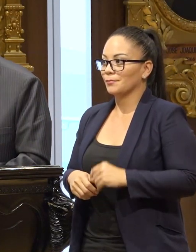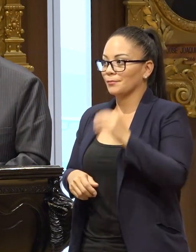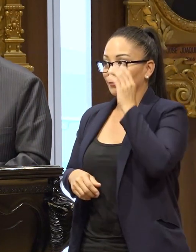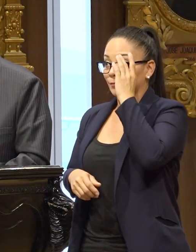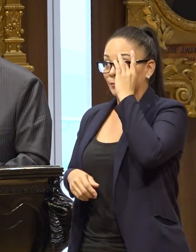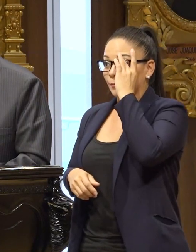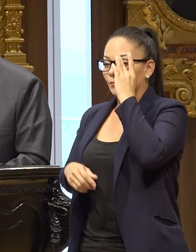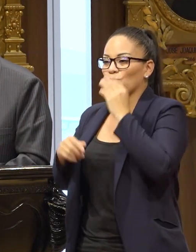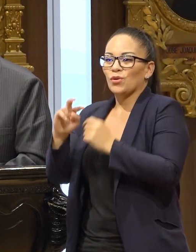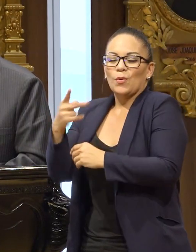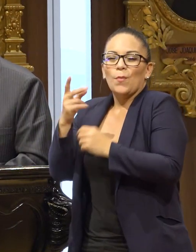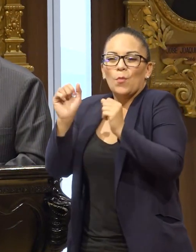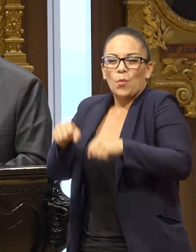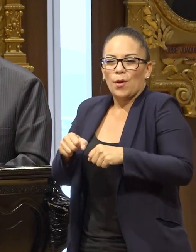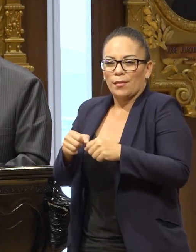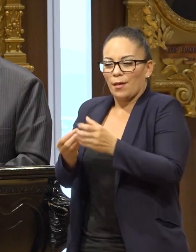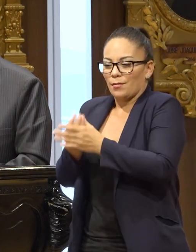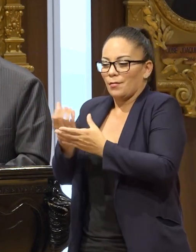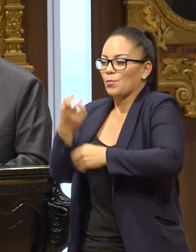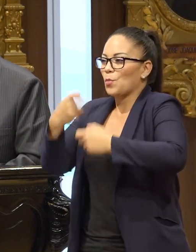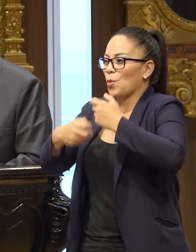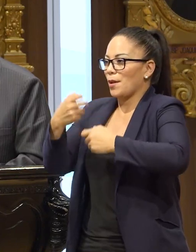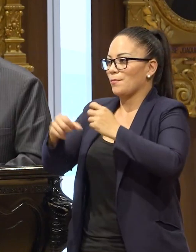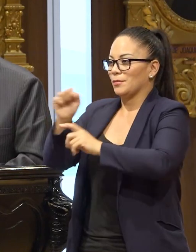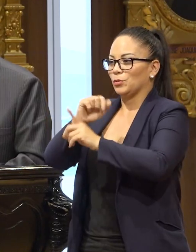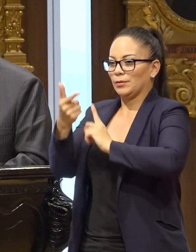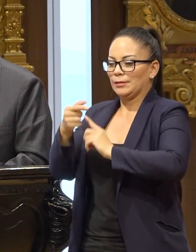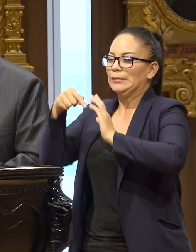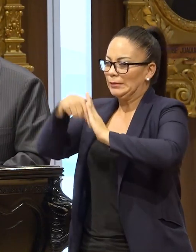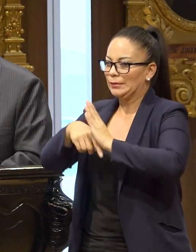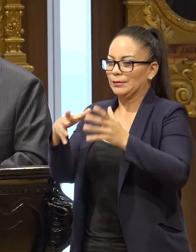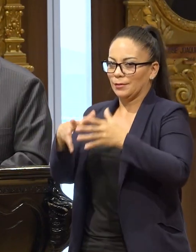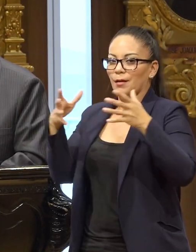se pueden generar profundos problemas sociales